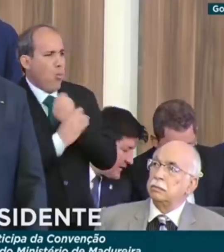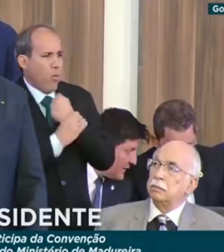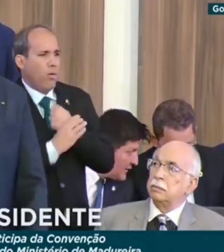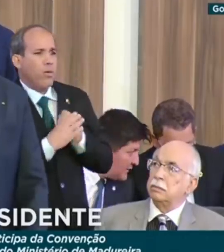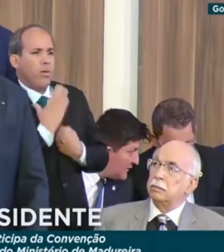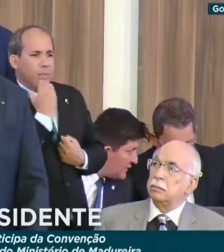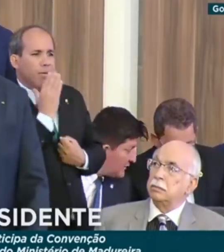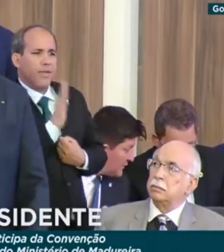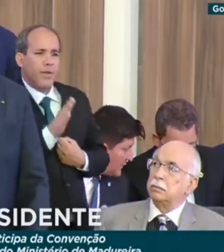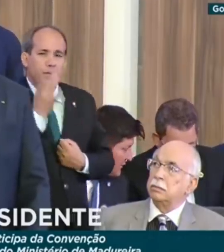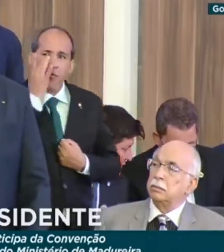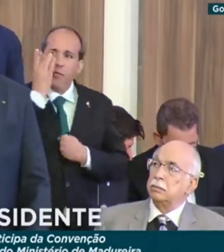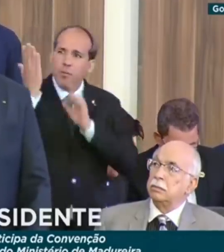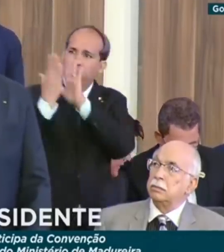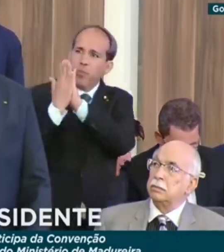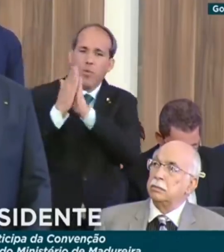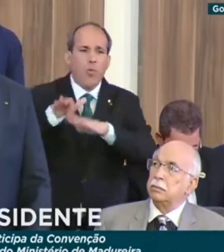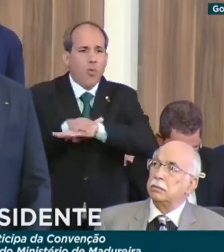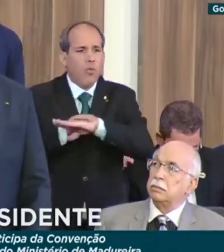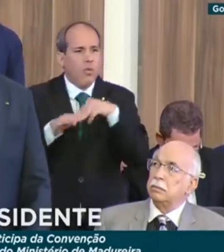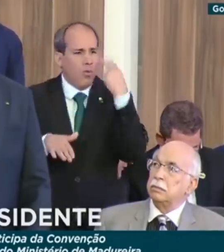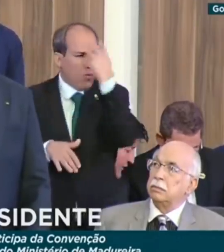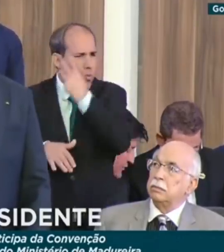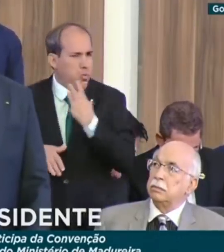Conversei por quase 3 horas com ele.